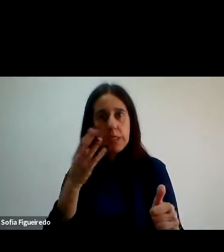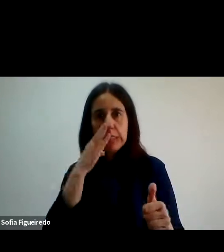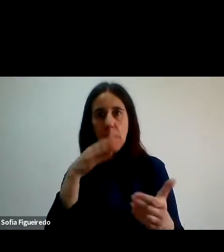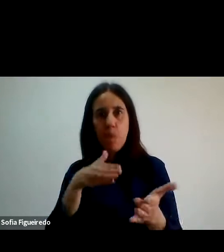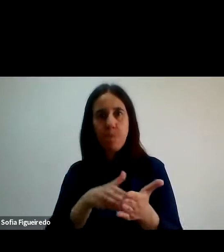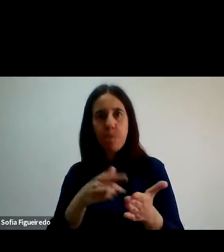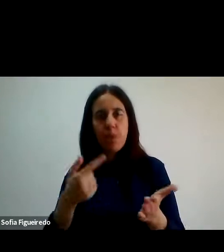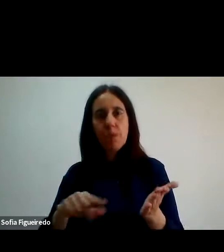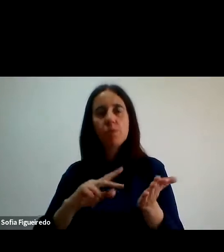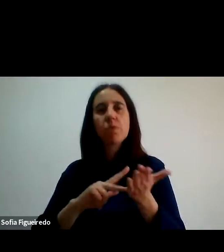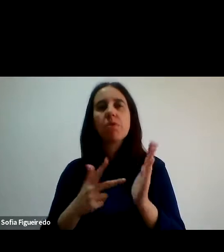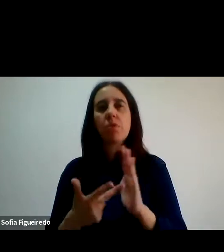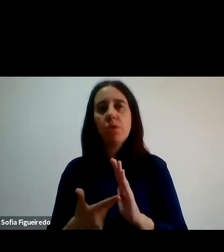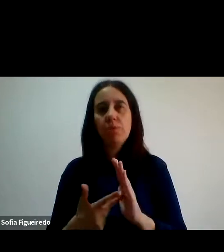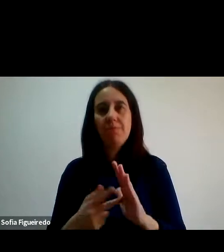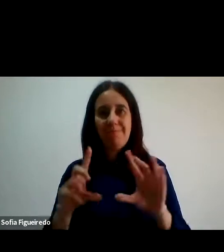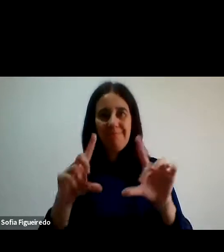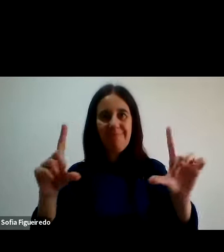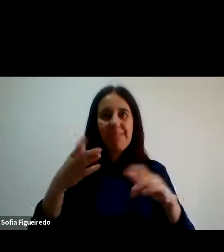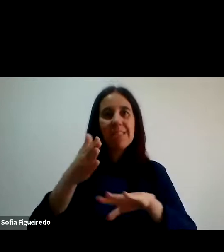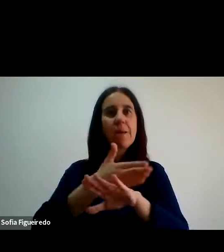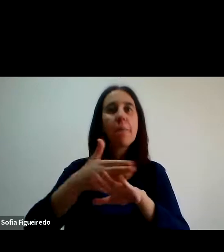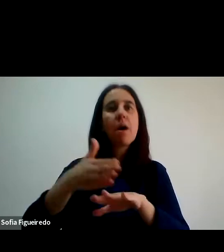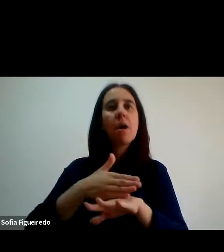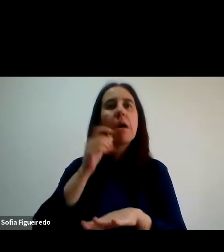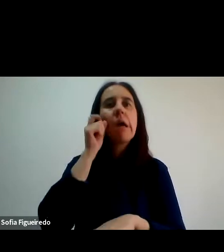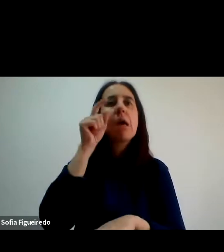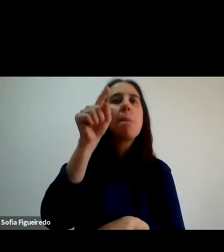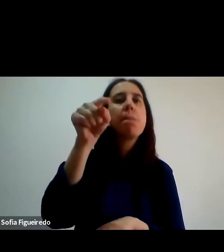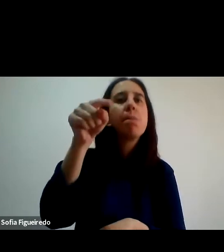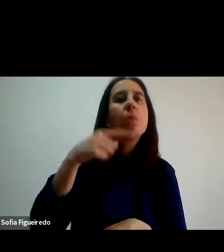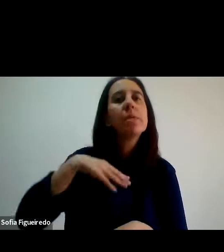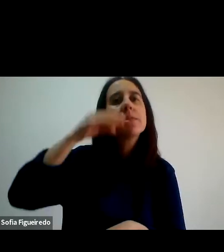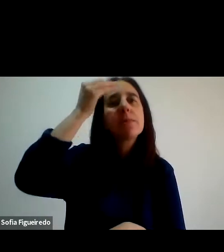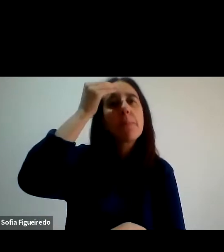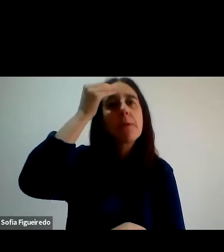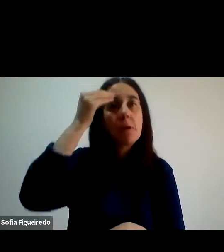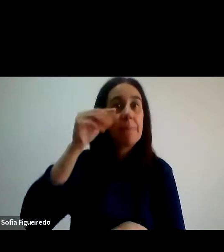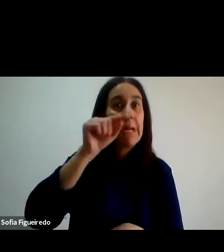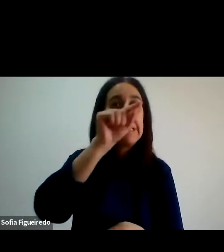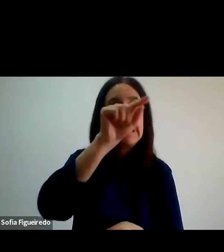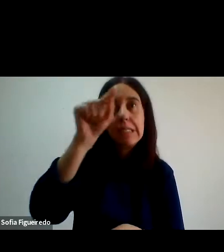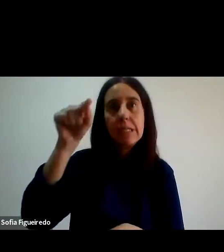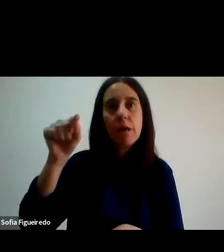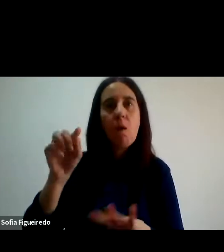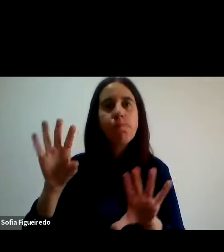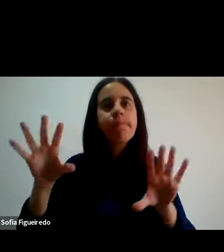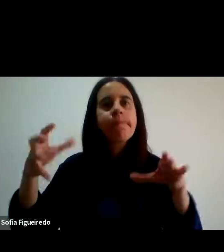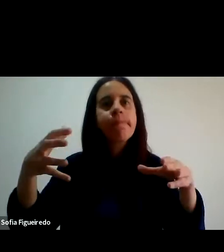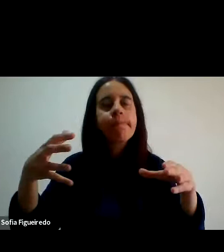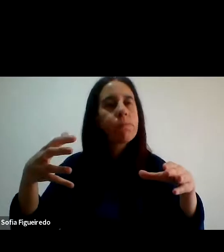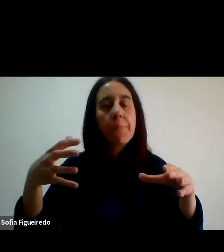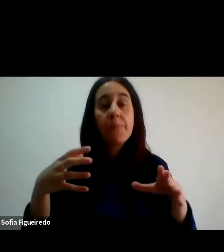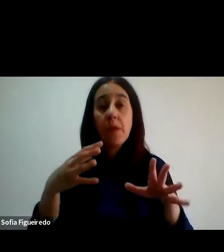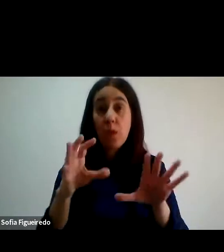barreira tecnológica, que este ecrã que nos está a separar, eu tenho que saber quem é que está do outro lado. E perceber que quem está do outro lado não é uma massa, é um grupo de